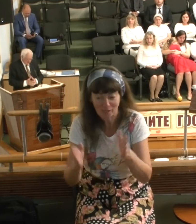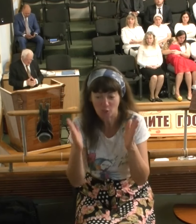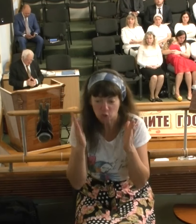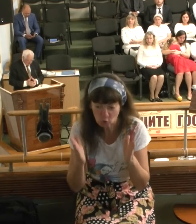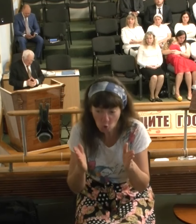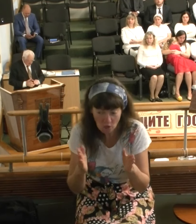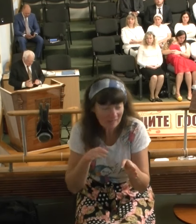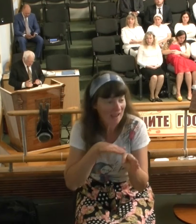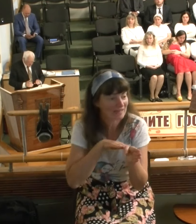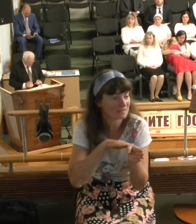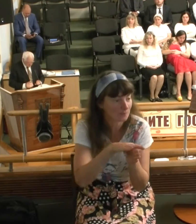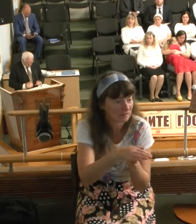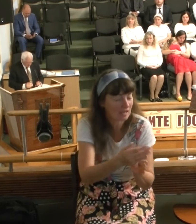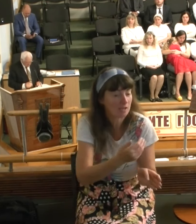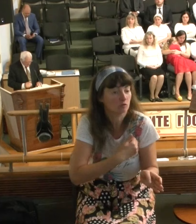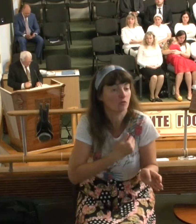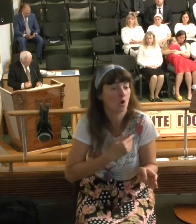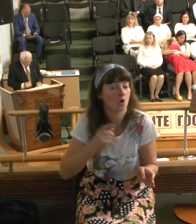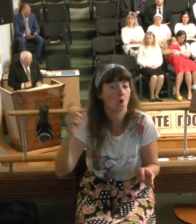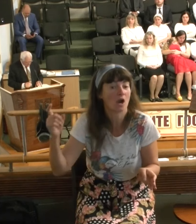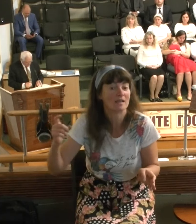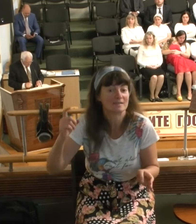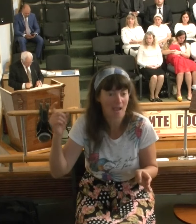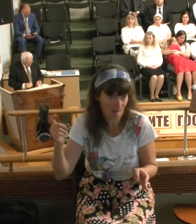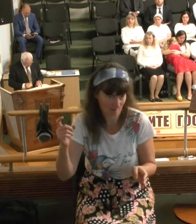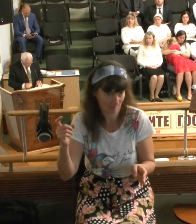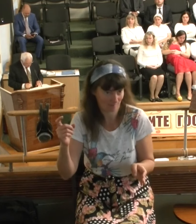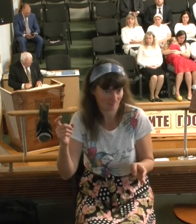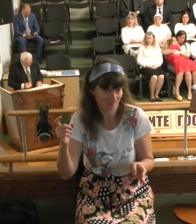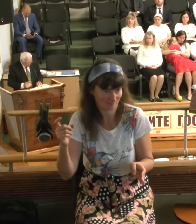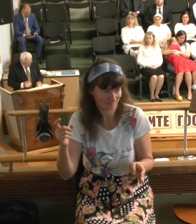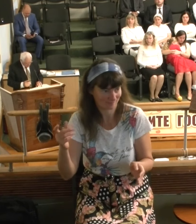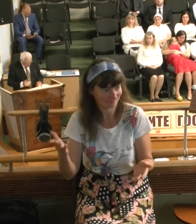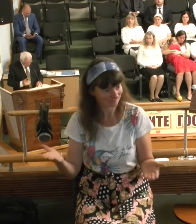раба. И дальше мы читаем